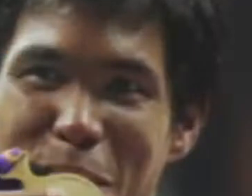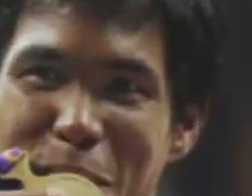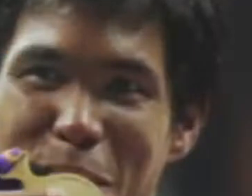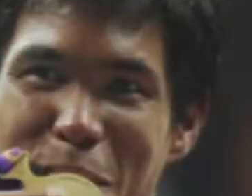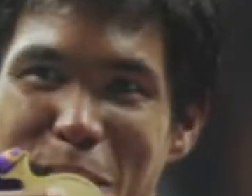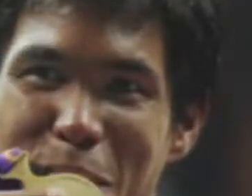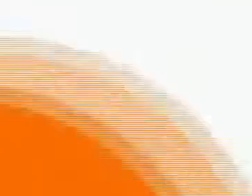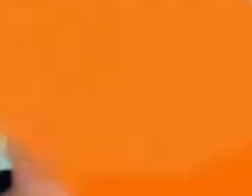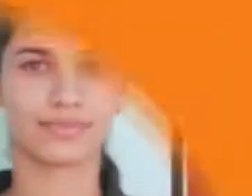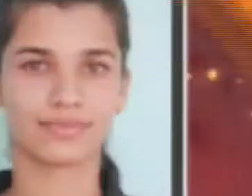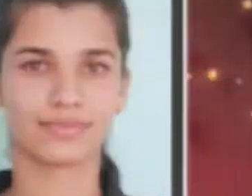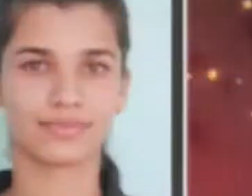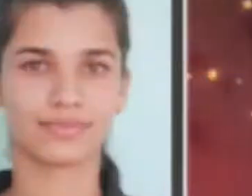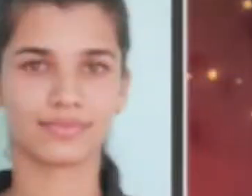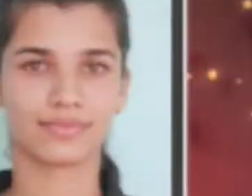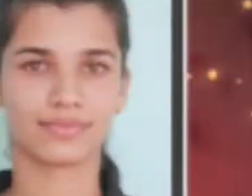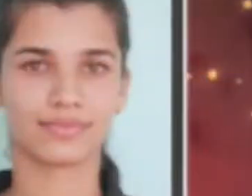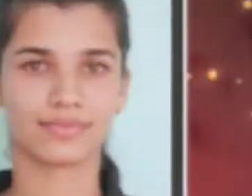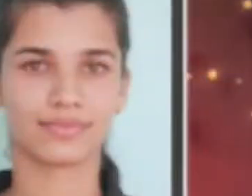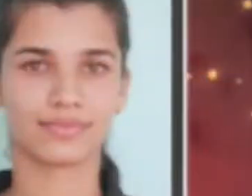स्वयं बने हम,